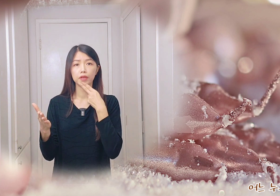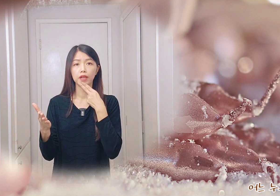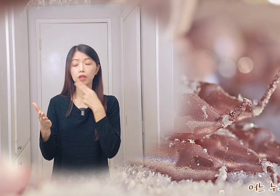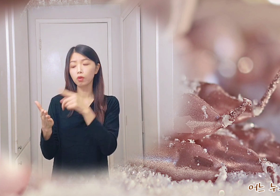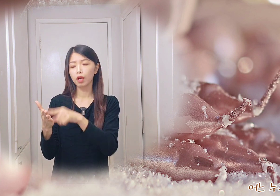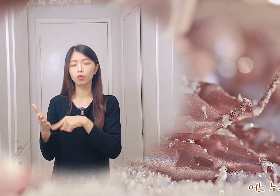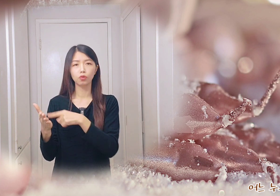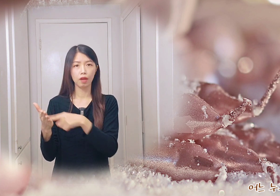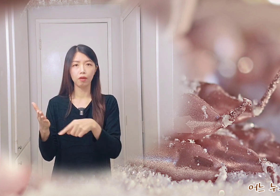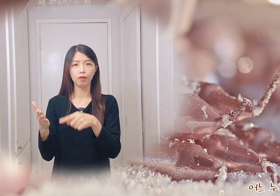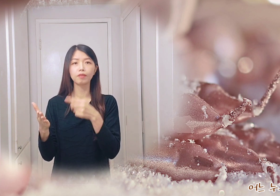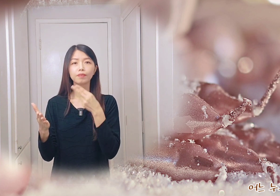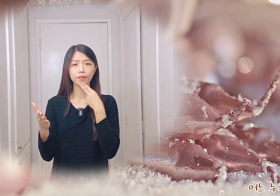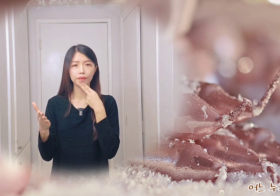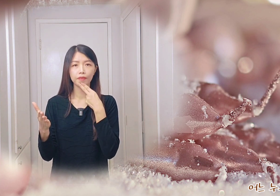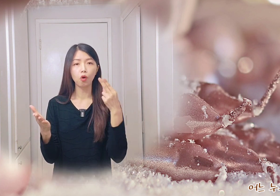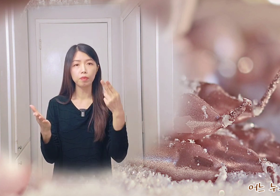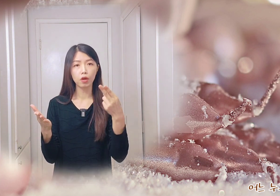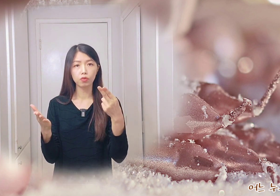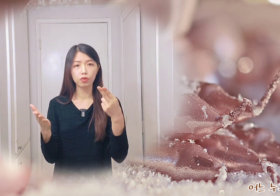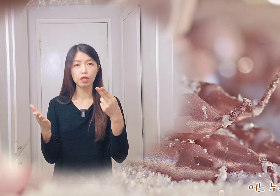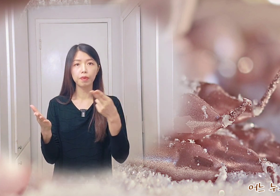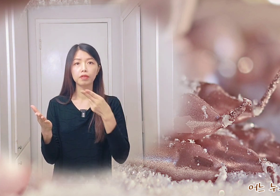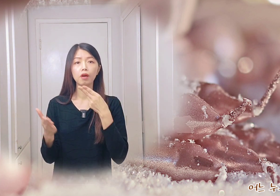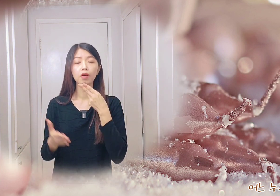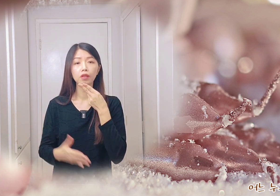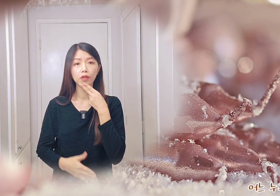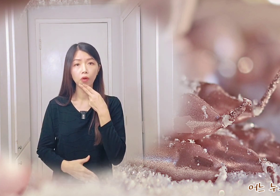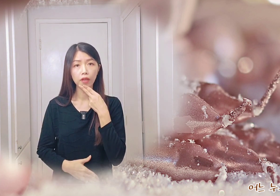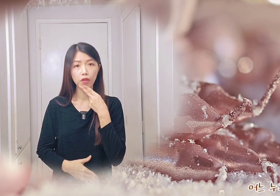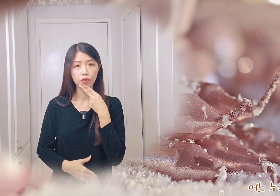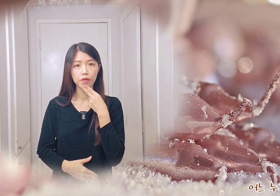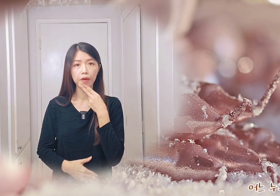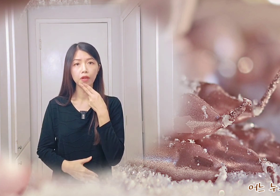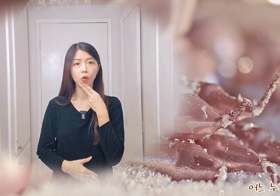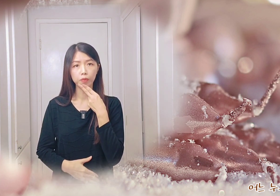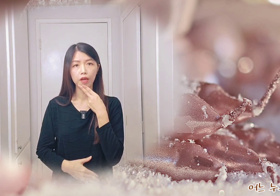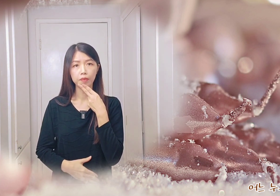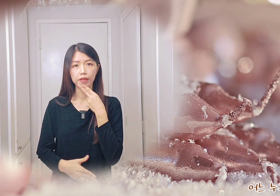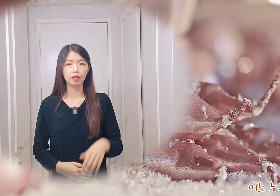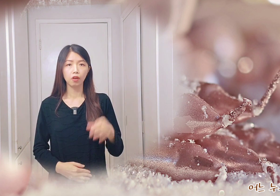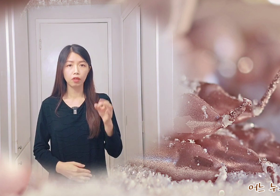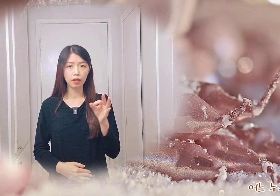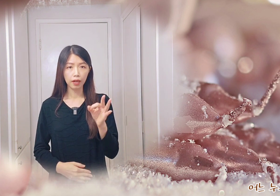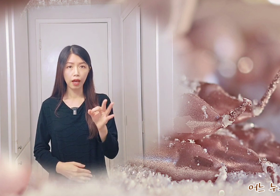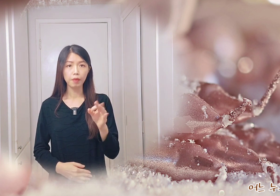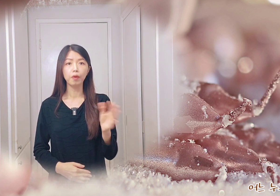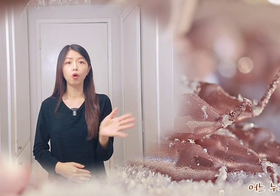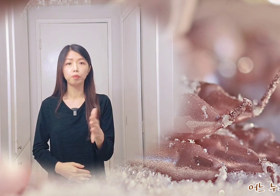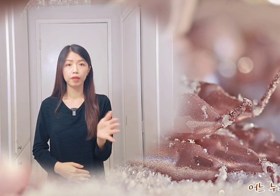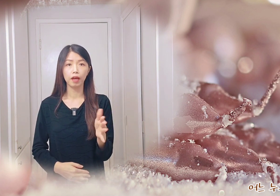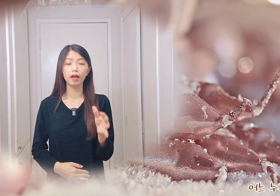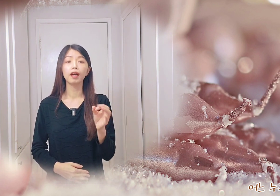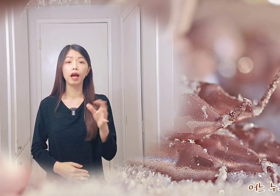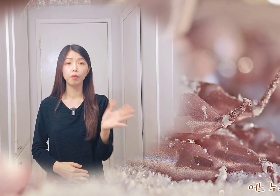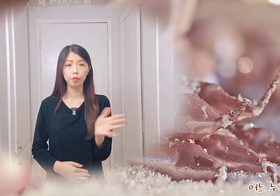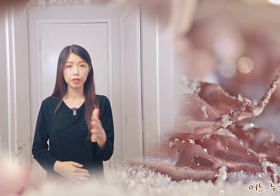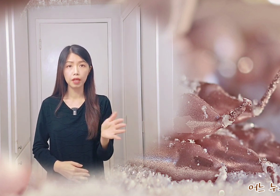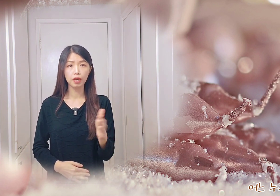대가 없이 이렇게 하셔도 돼요. 검지하고 중지를 펴서 턱에 대주시면 없다입니다. 저는